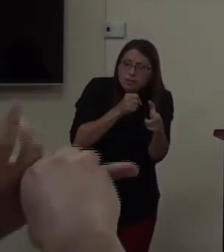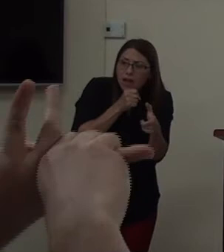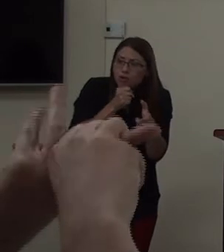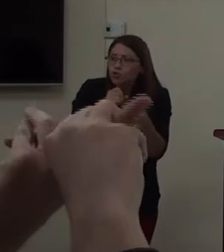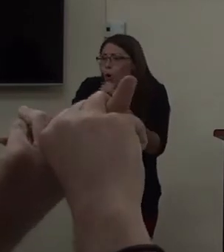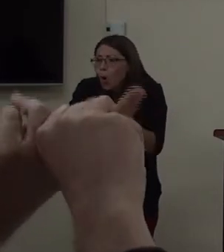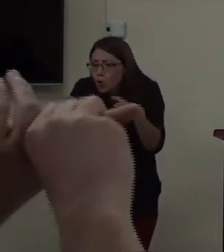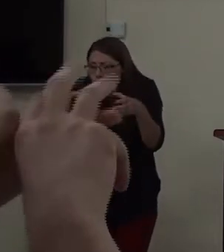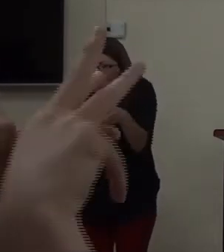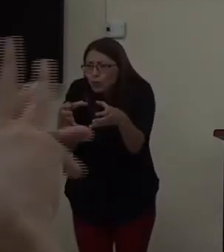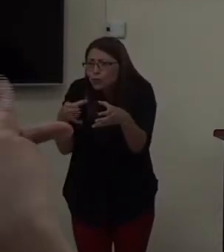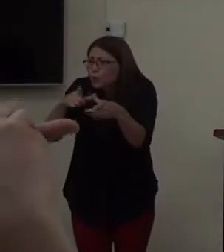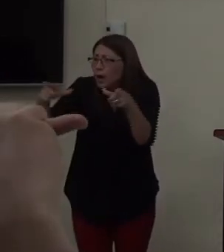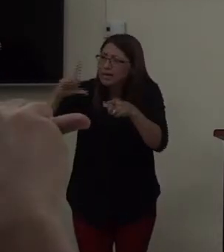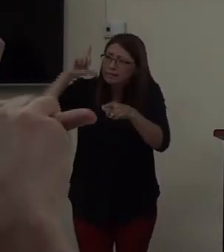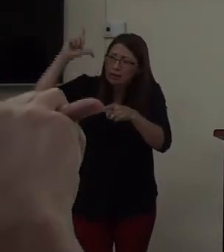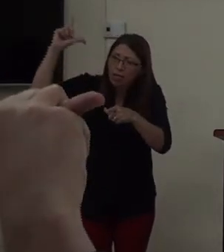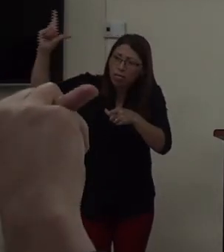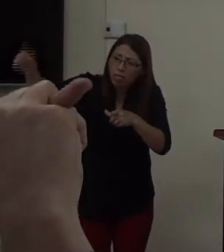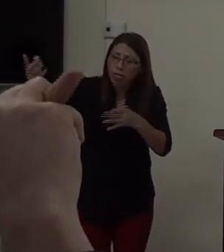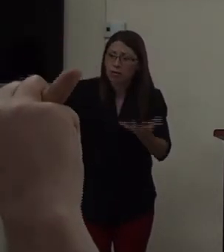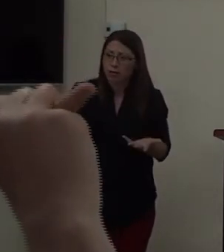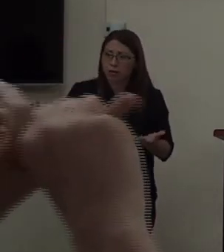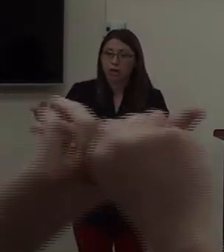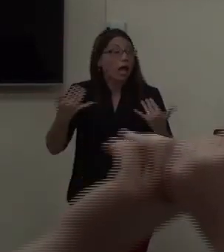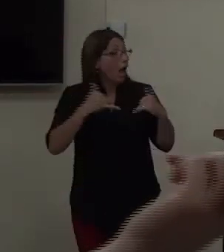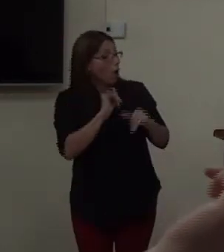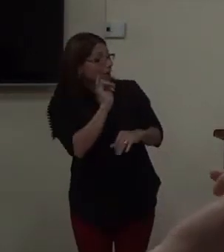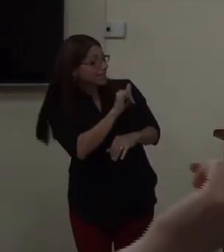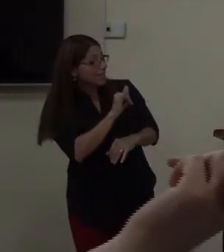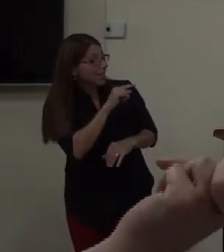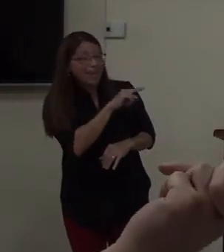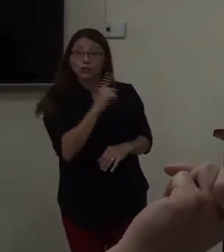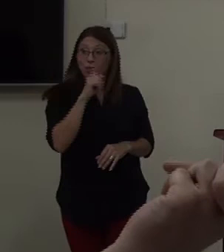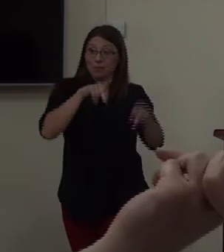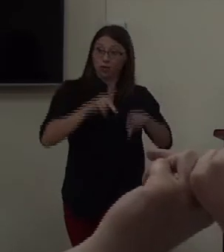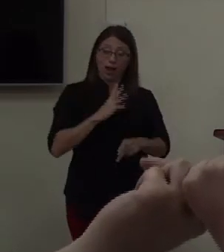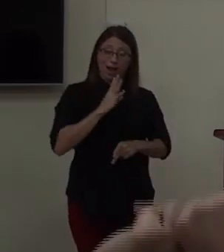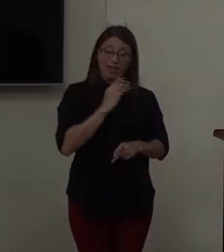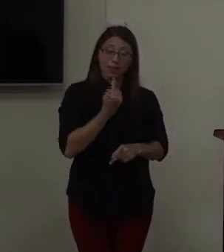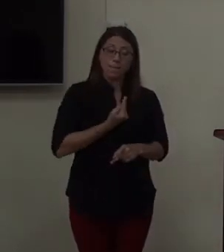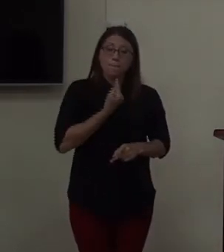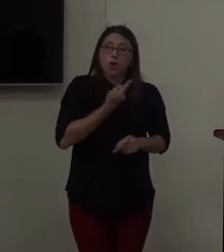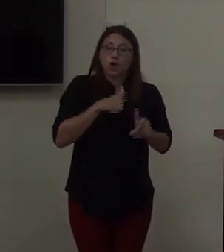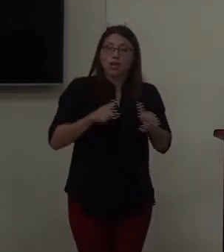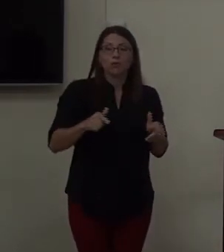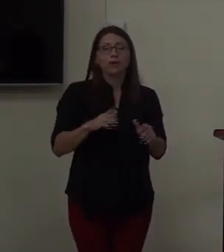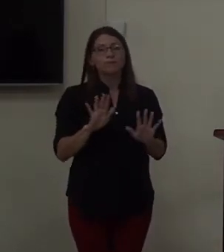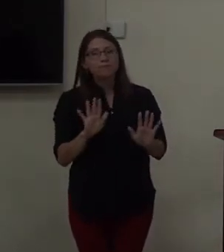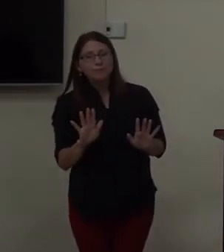muy retirados. Y aún así, ¿verdad?, esto de que sea un hablante monolingüe se las trae.